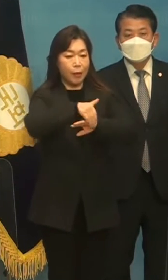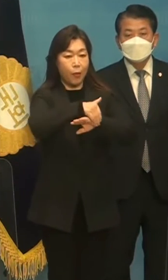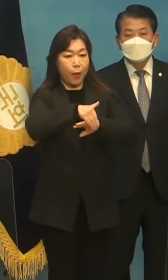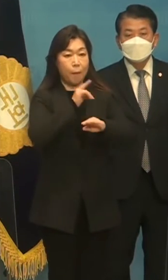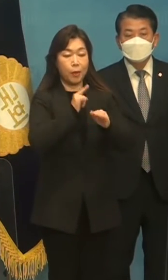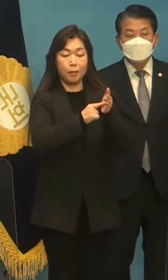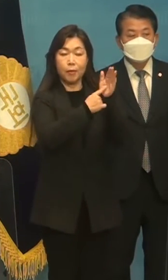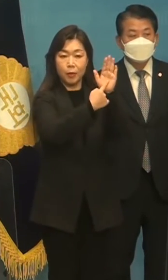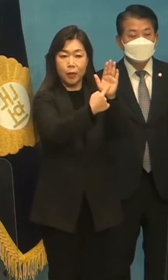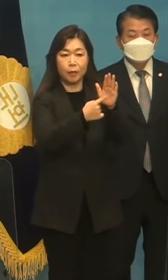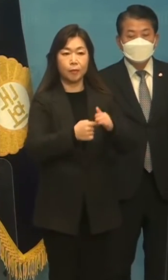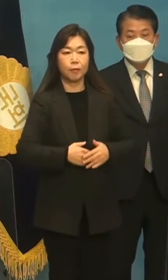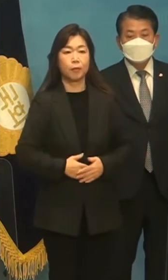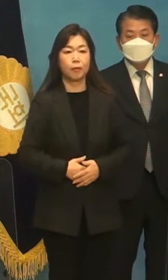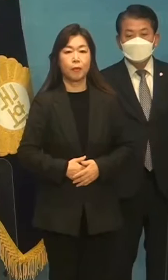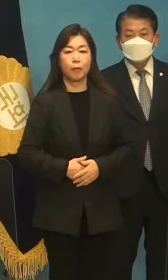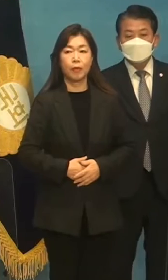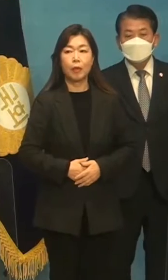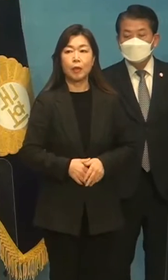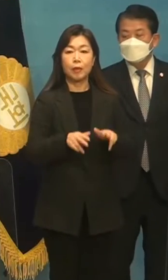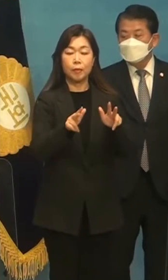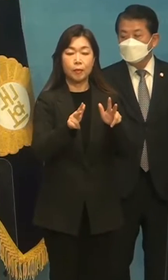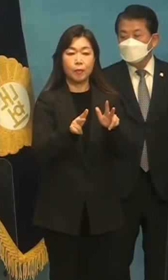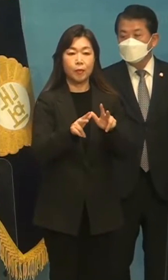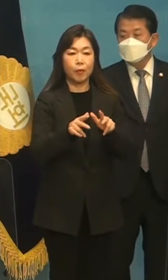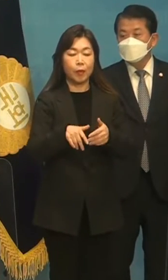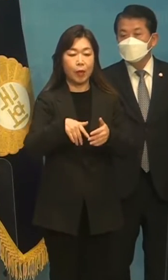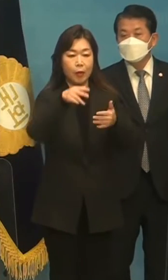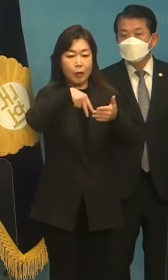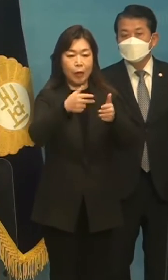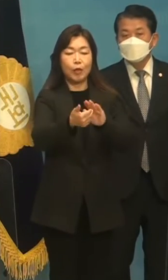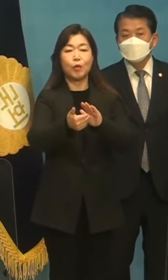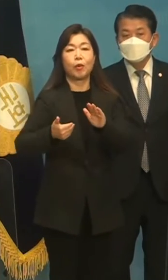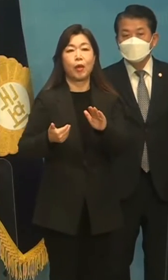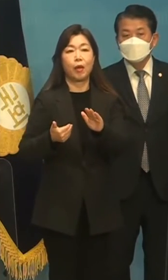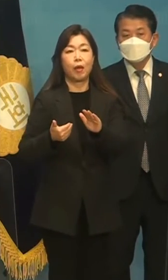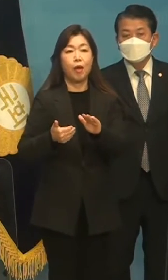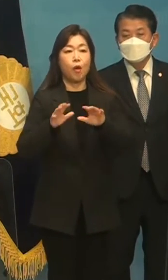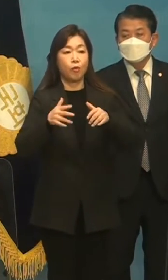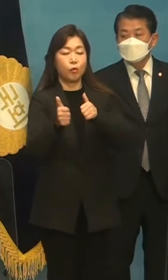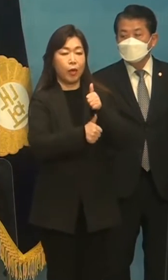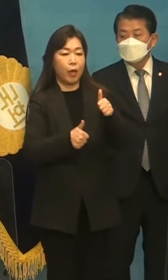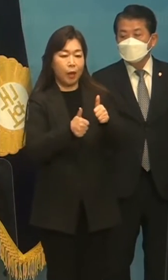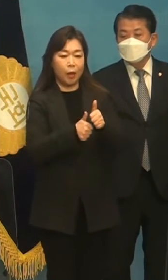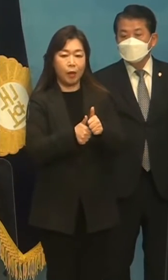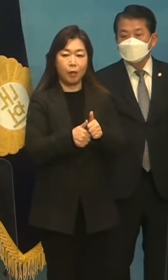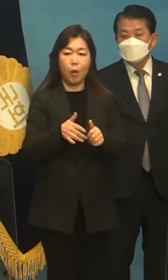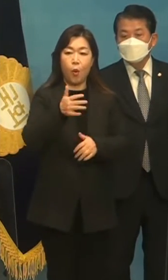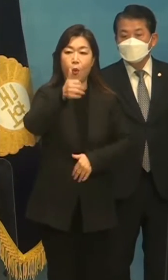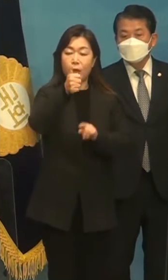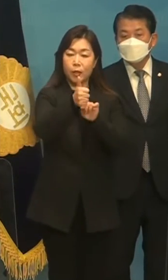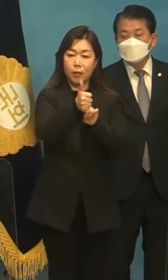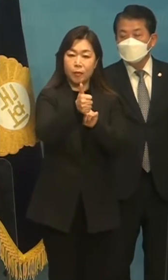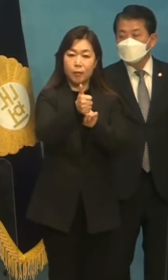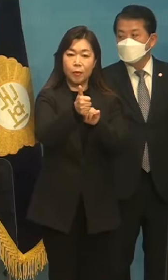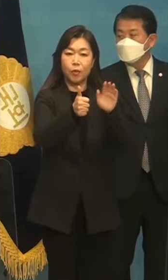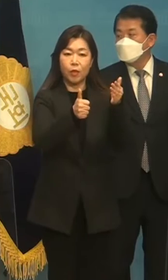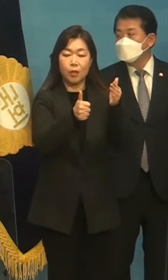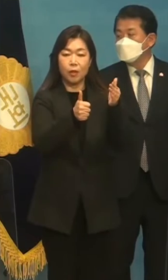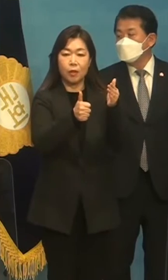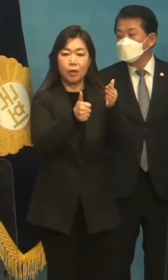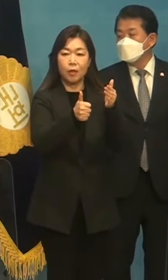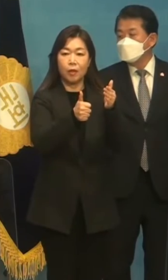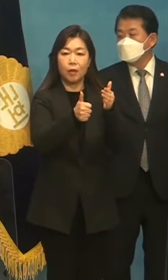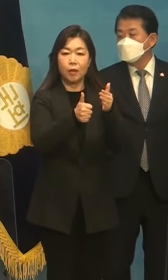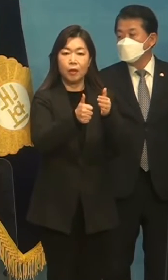말씀을 올리도록 하겠습니다. 본격적으로 성명서를 낭독하기 전에 우리 국회 정각회 회장이신